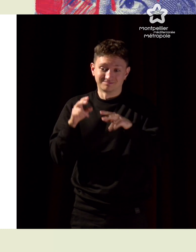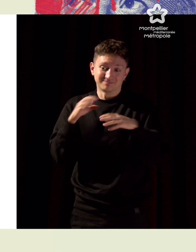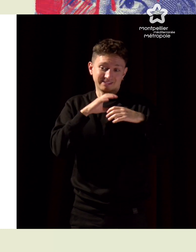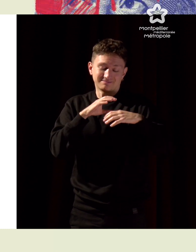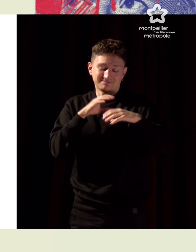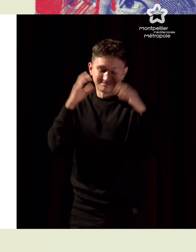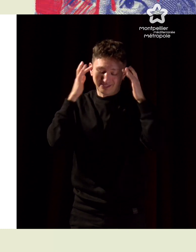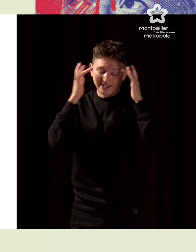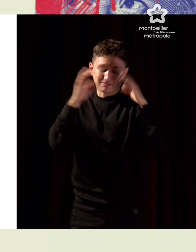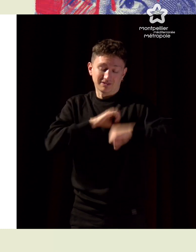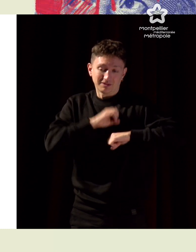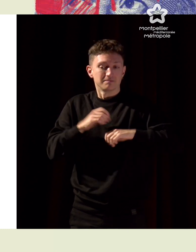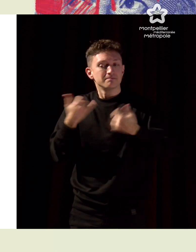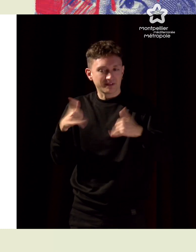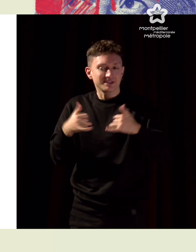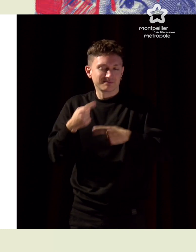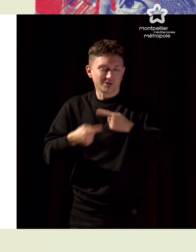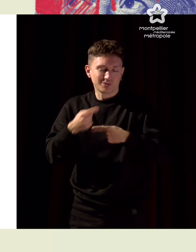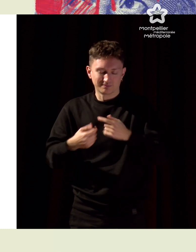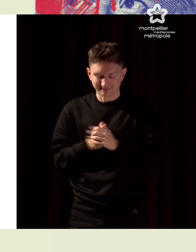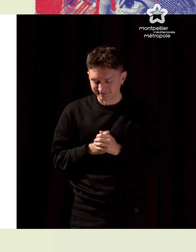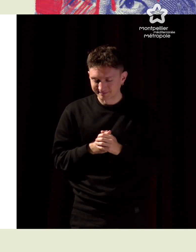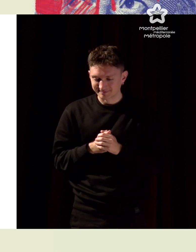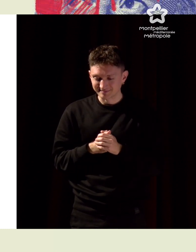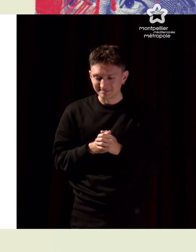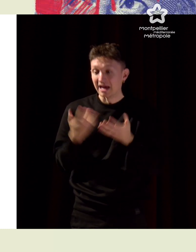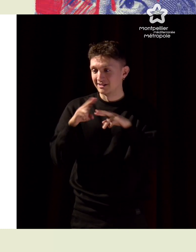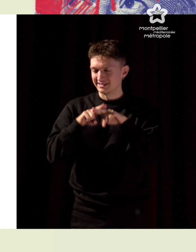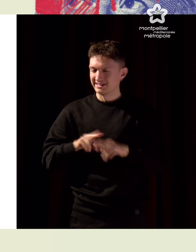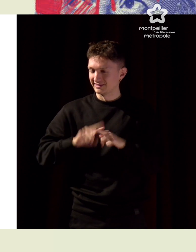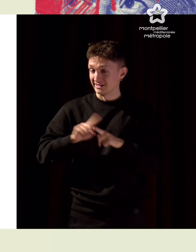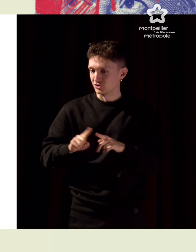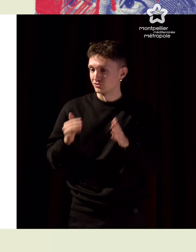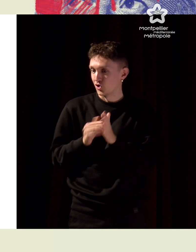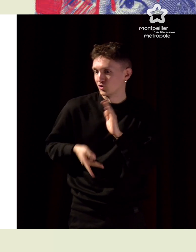entre Néandertal et nous. Mais il reste un truc beaucoup plus mystérieux.